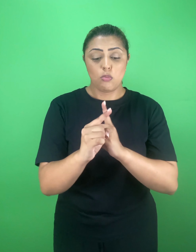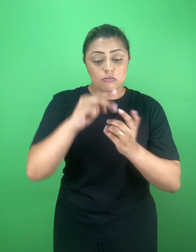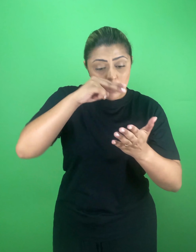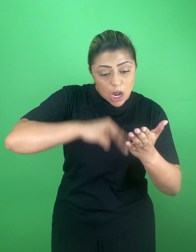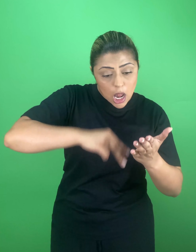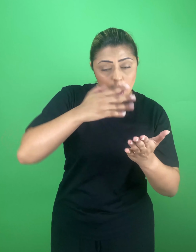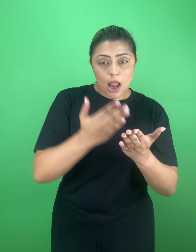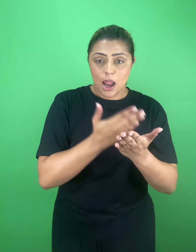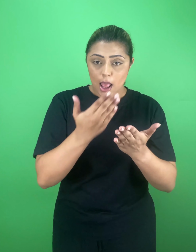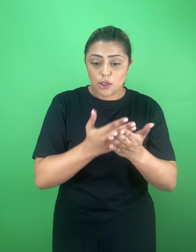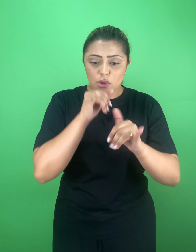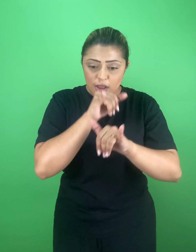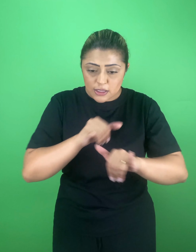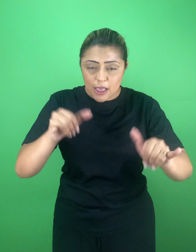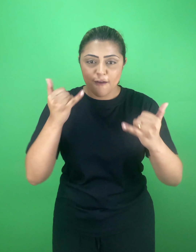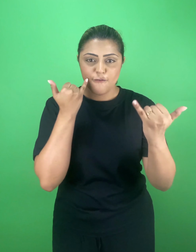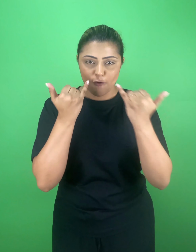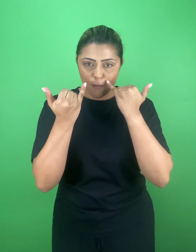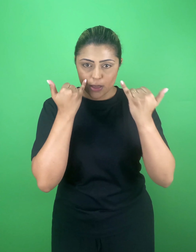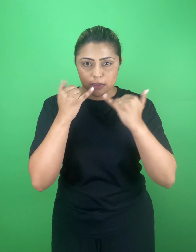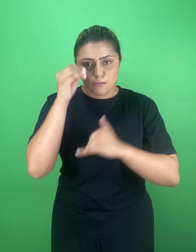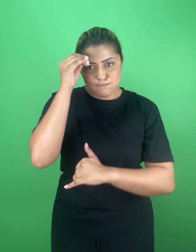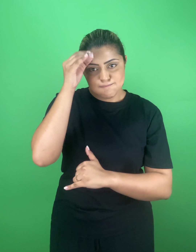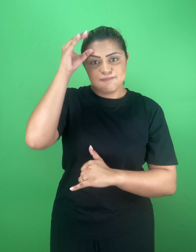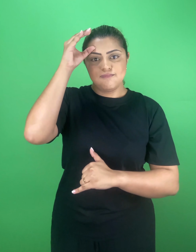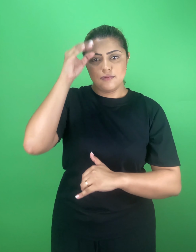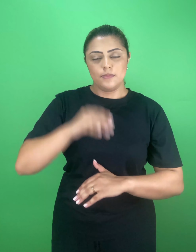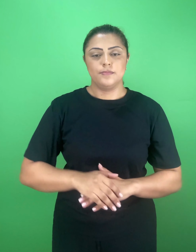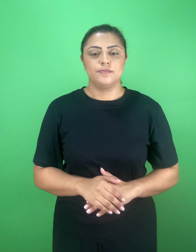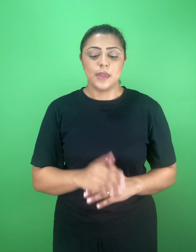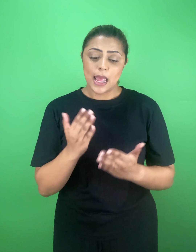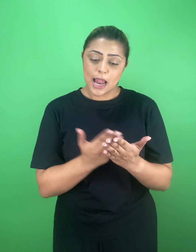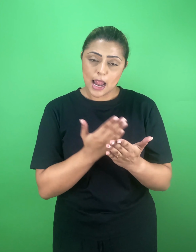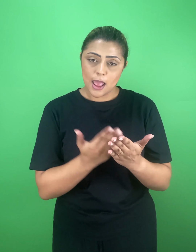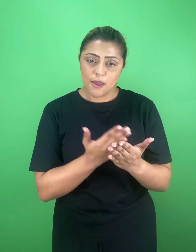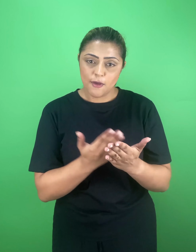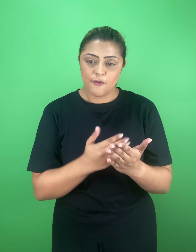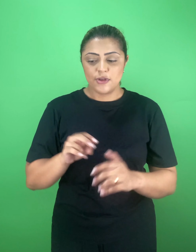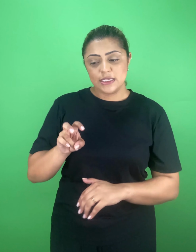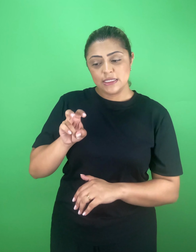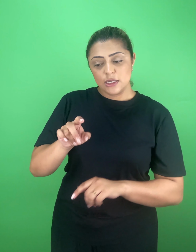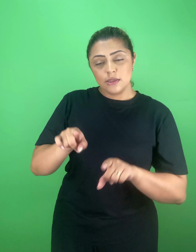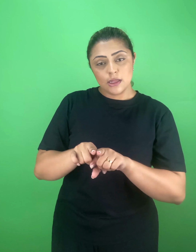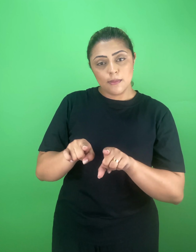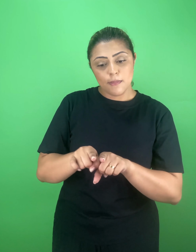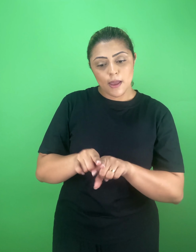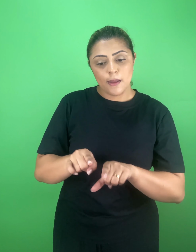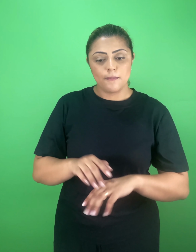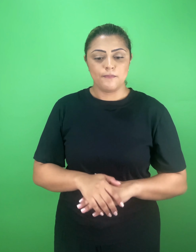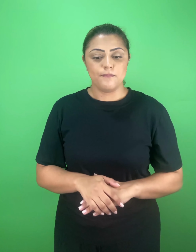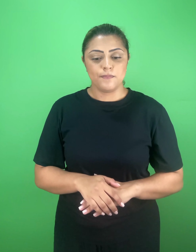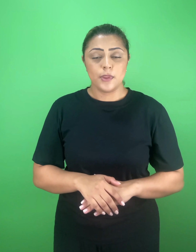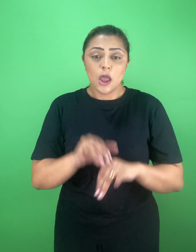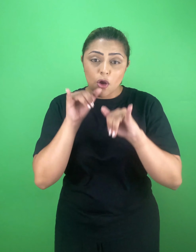à informação, à leitura e ao livro 5. Formação e circulação de contadores de histórias